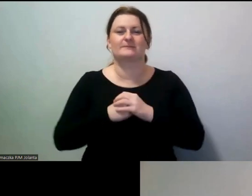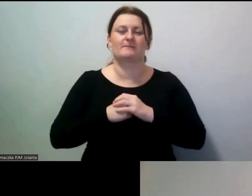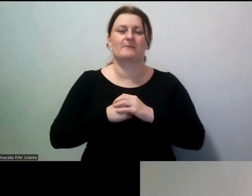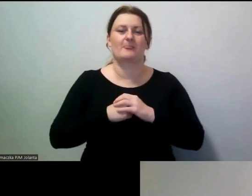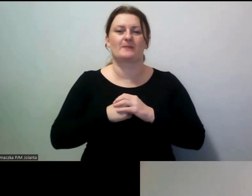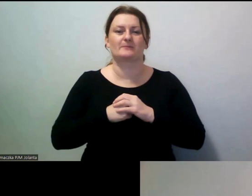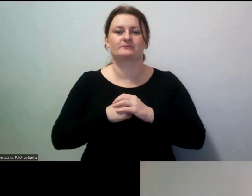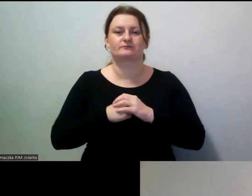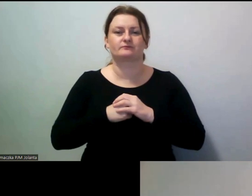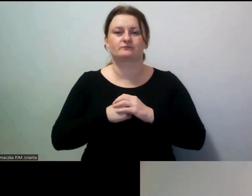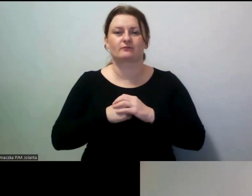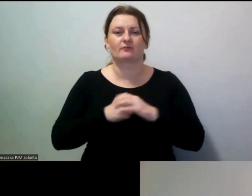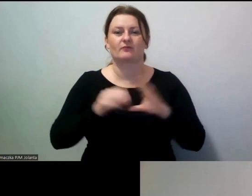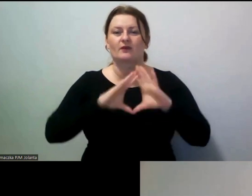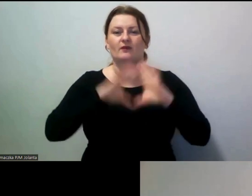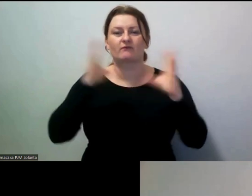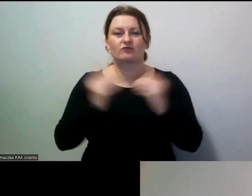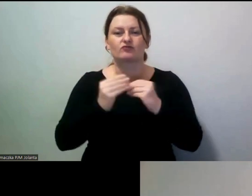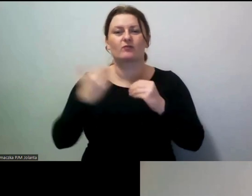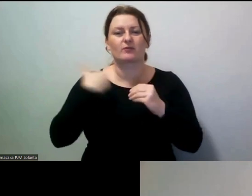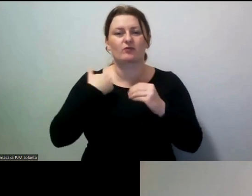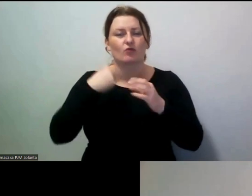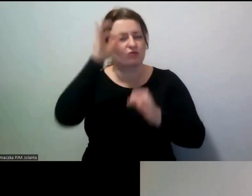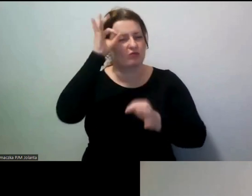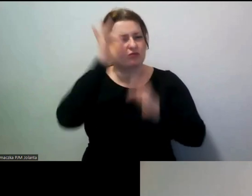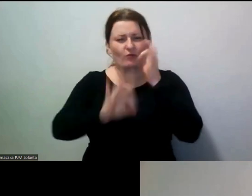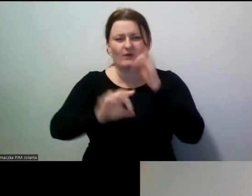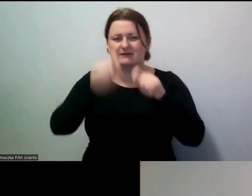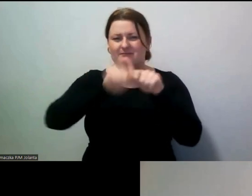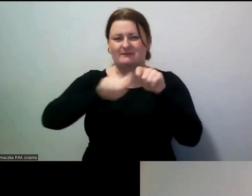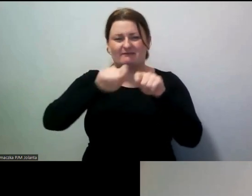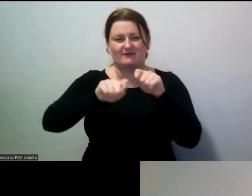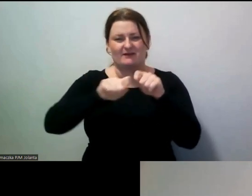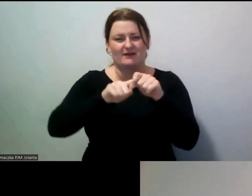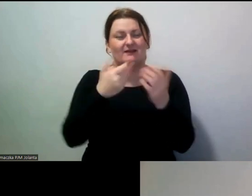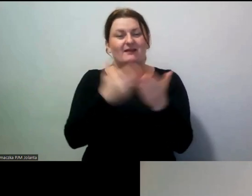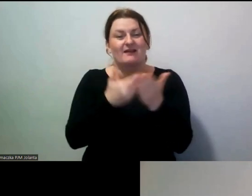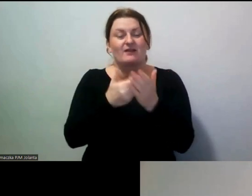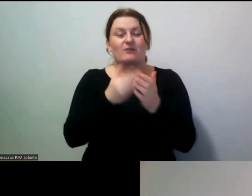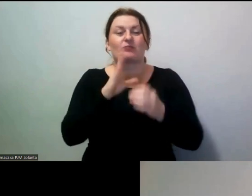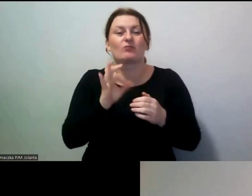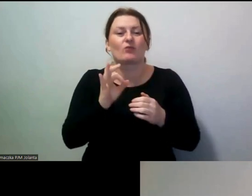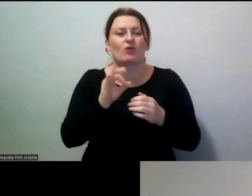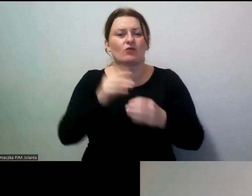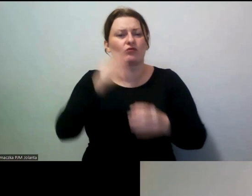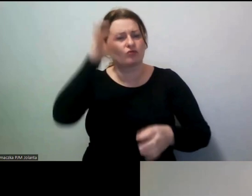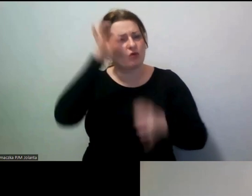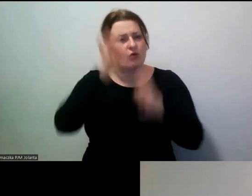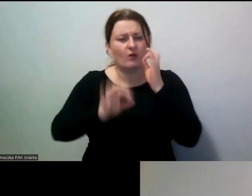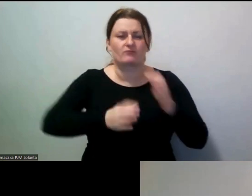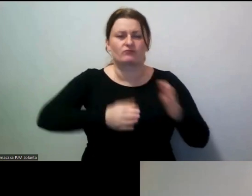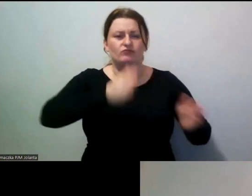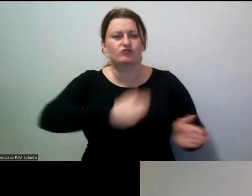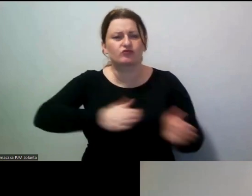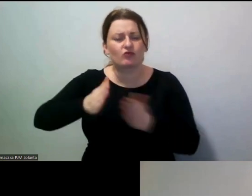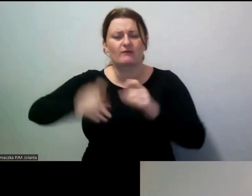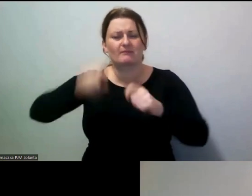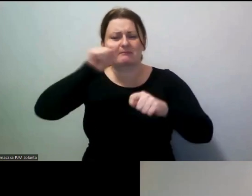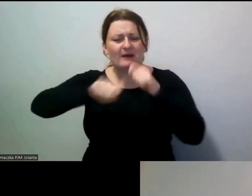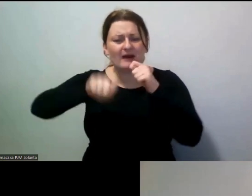no, wszystko było tak skrupulatnie sprawdzane właśnie dlatego, żeby to rzetelne przygotowanie, sprawdzanie